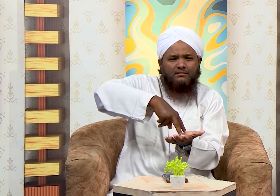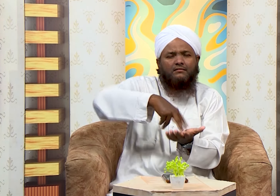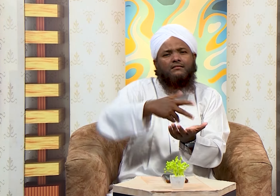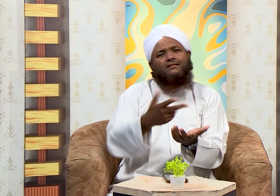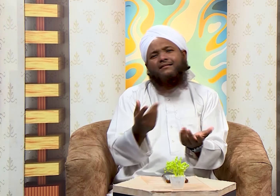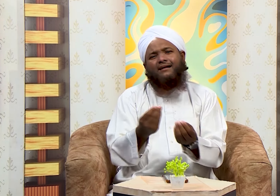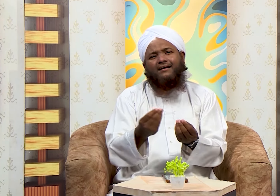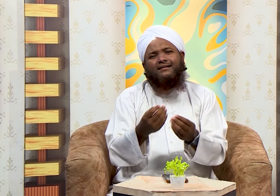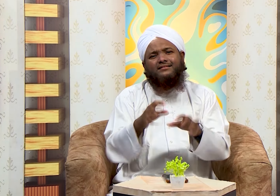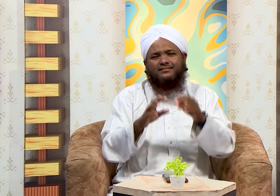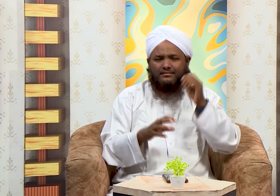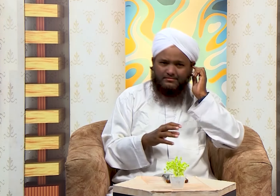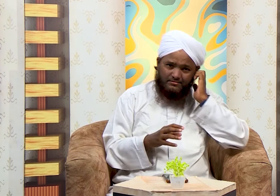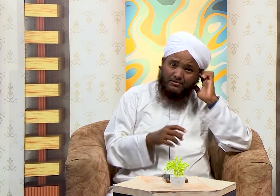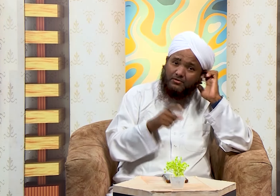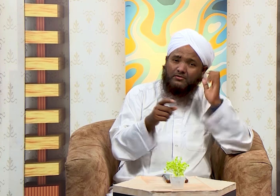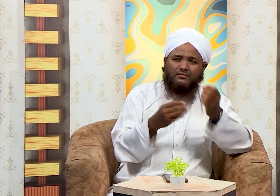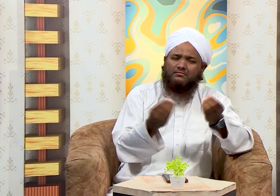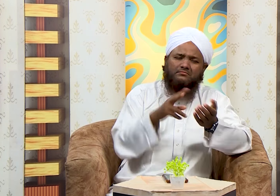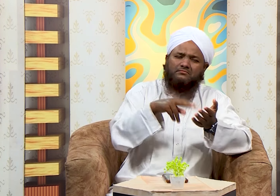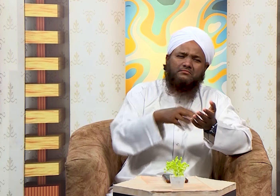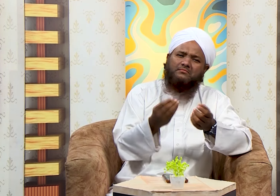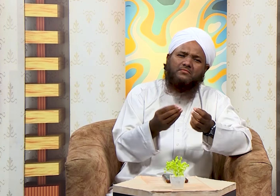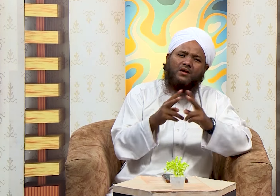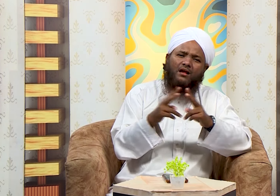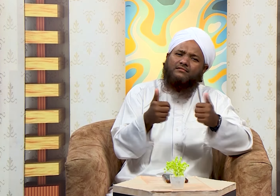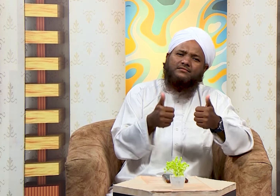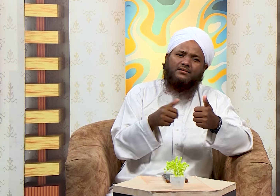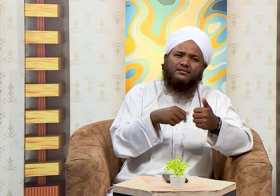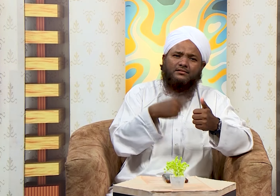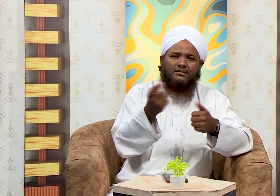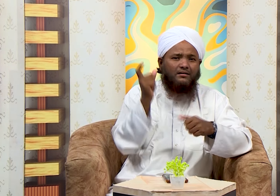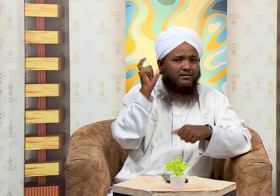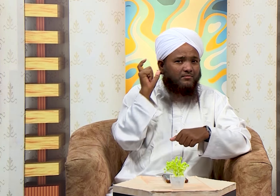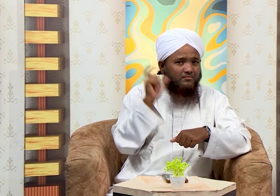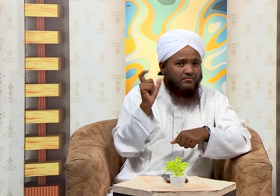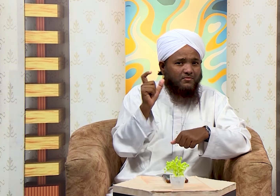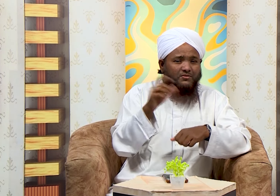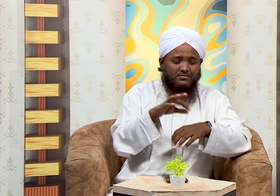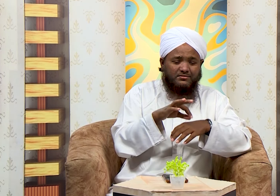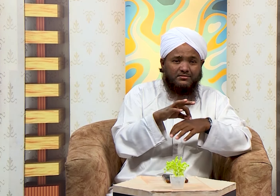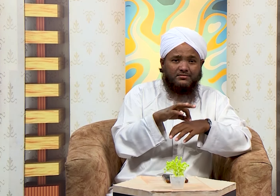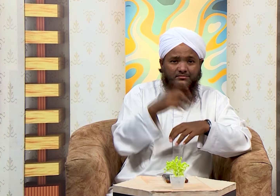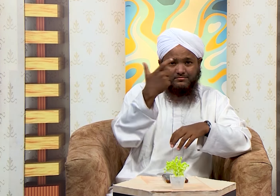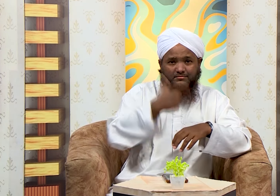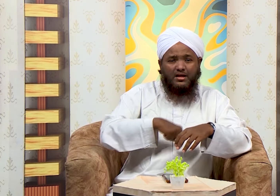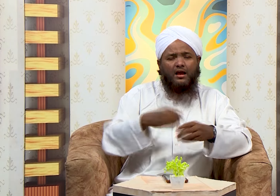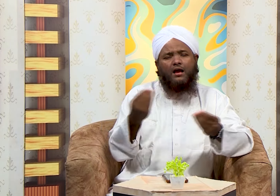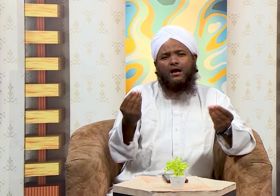کر دیا جاتا ہے سیدھا سادھا ہوتا ہے وہ تو اسی طرح مومن کو بیان کیا ہے کہ مومن جو ہے وہ آسانی کرنے والا